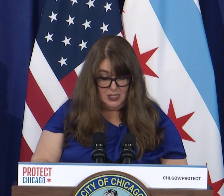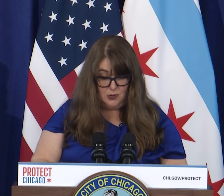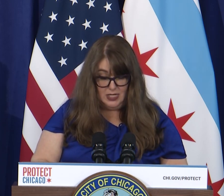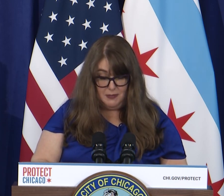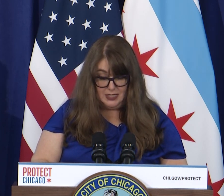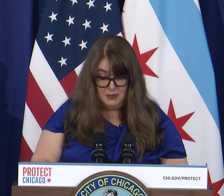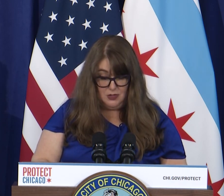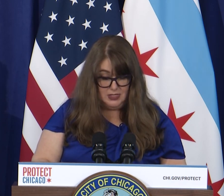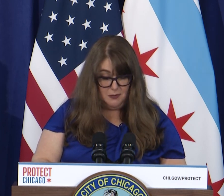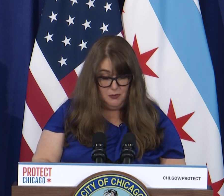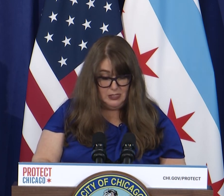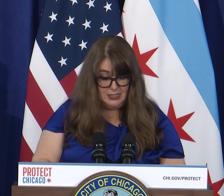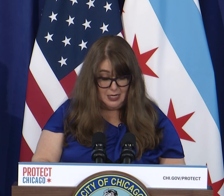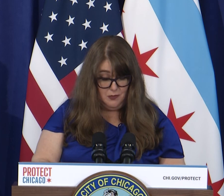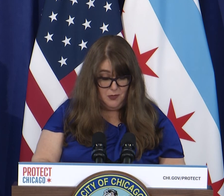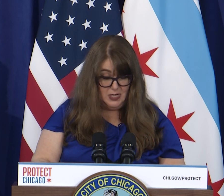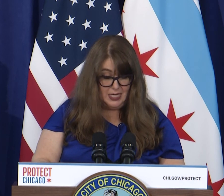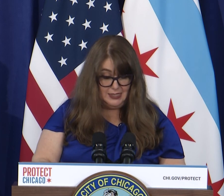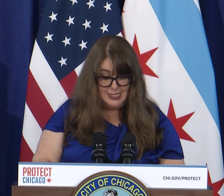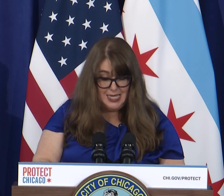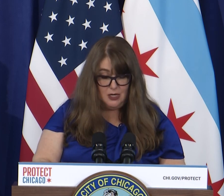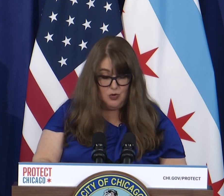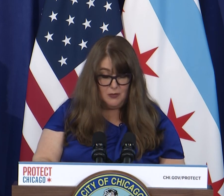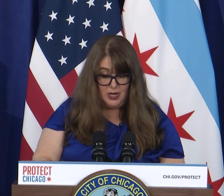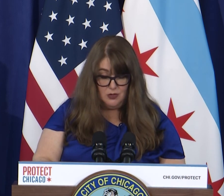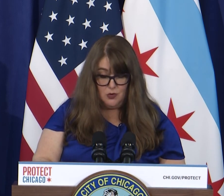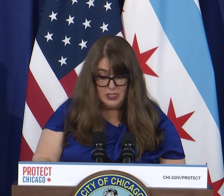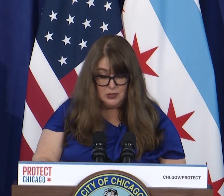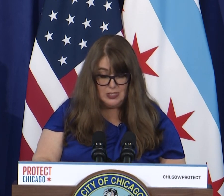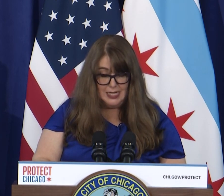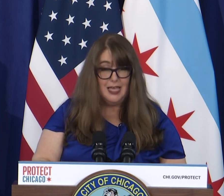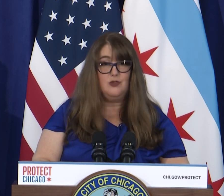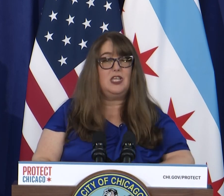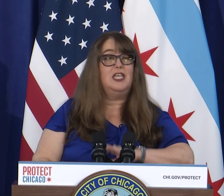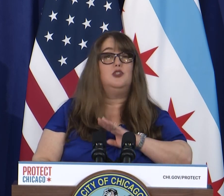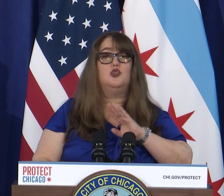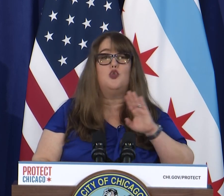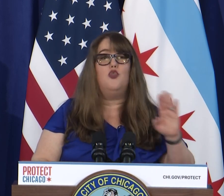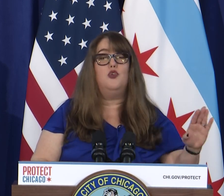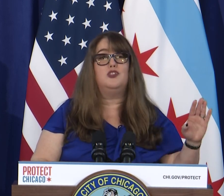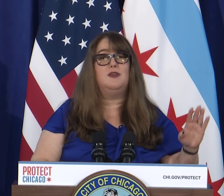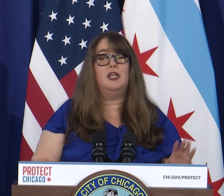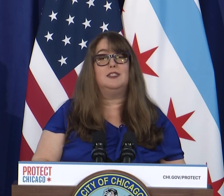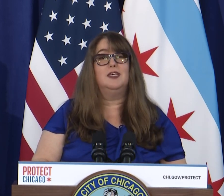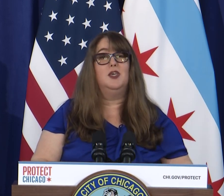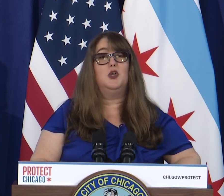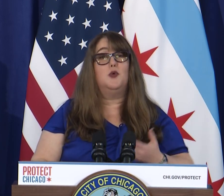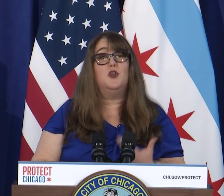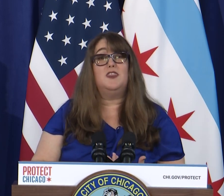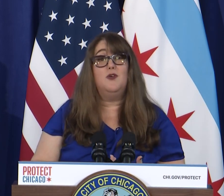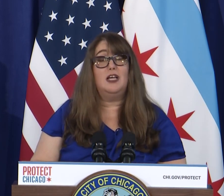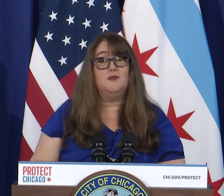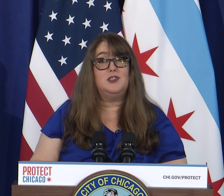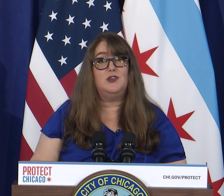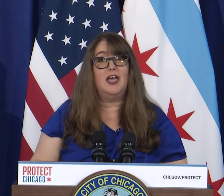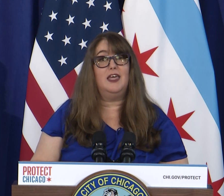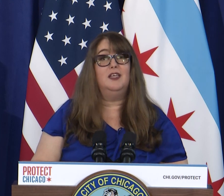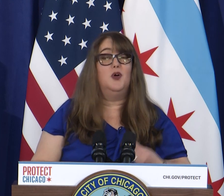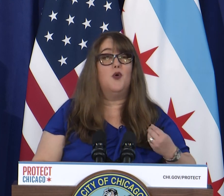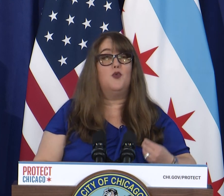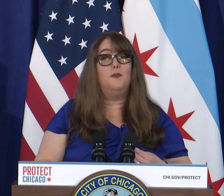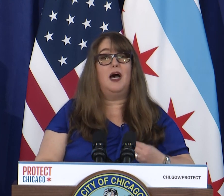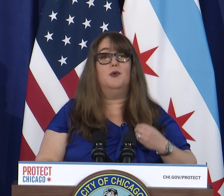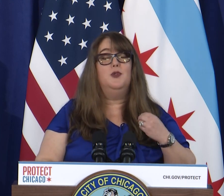al momento, el Departamento de Salud Pública sigue colaborando con estos aliados en todos los niveles. Como le dijo la